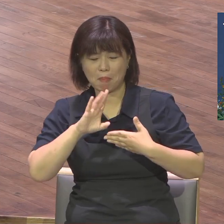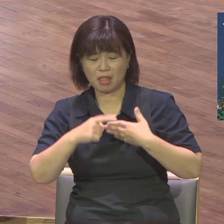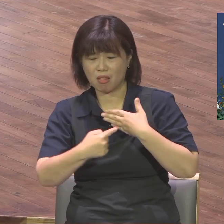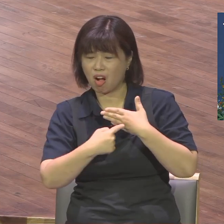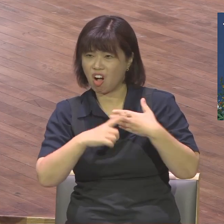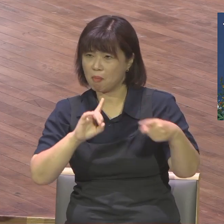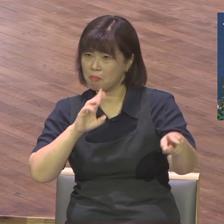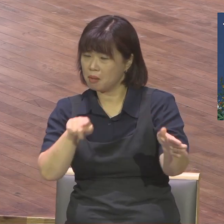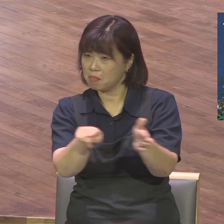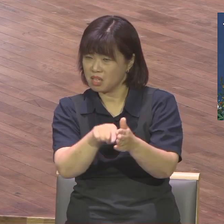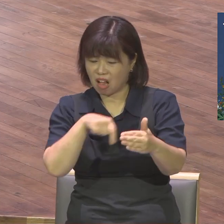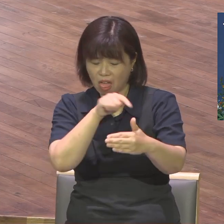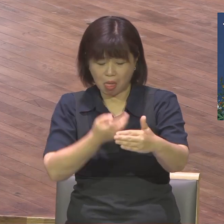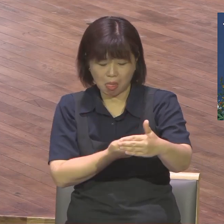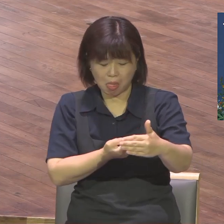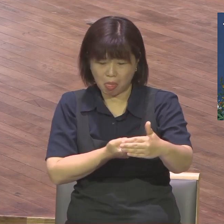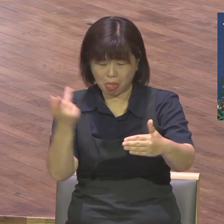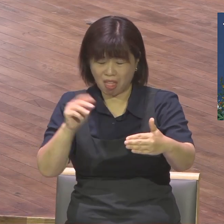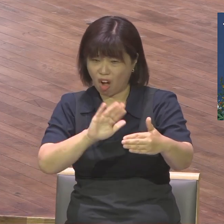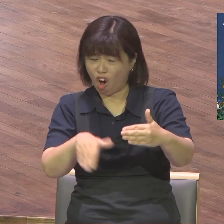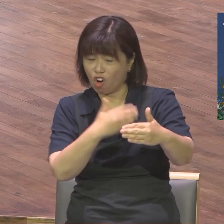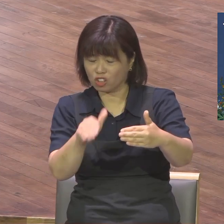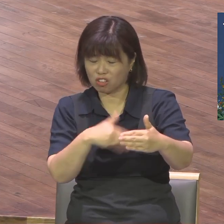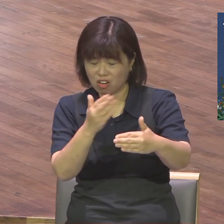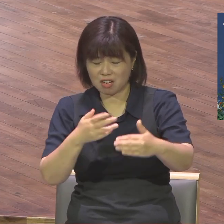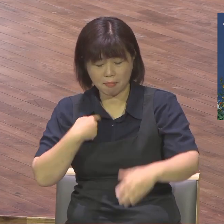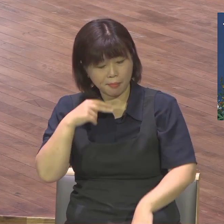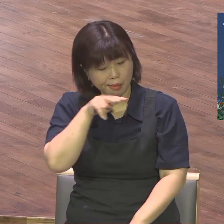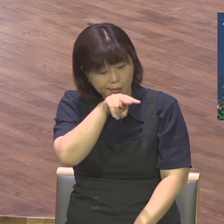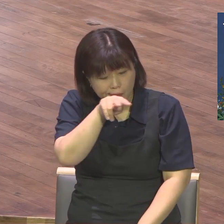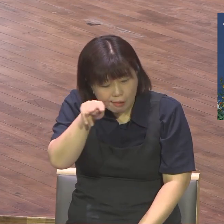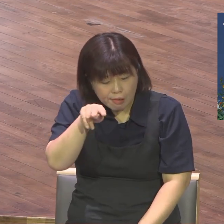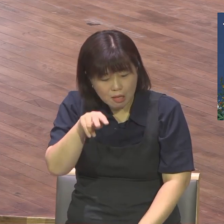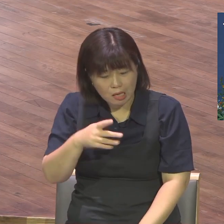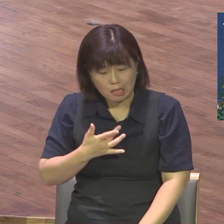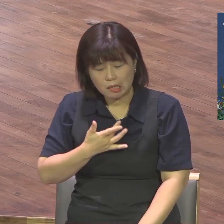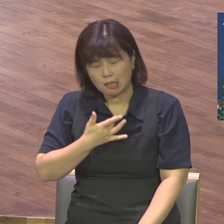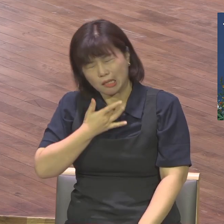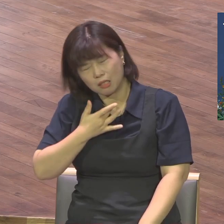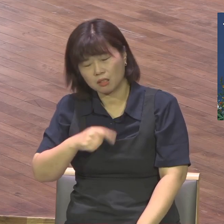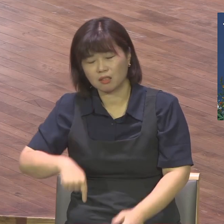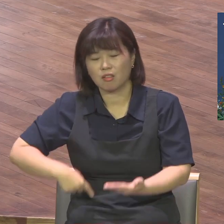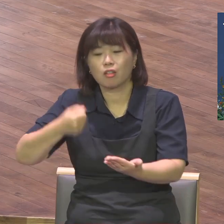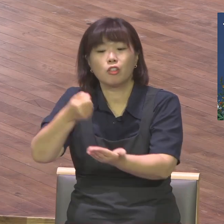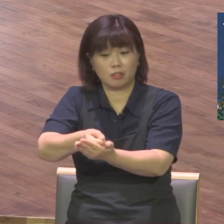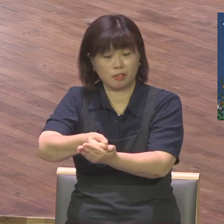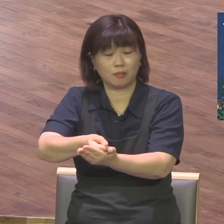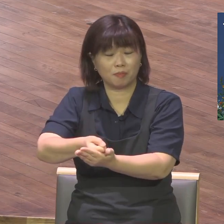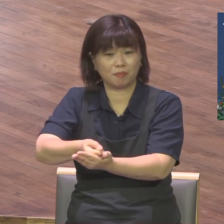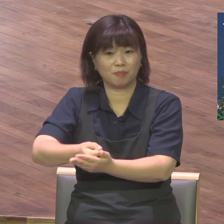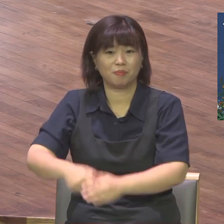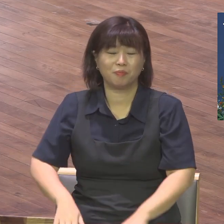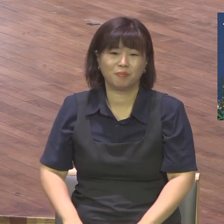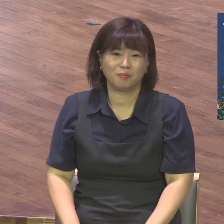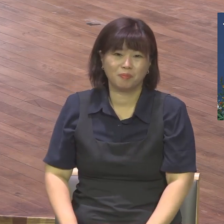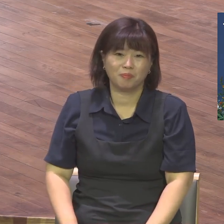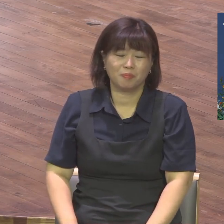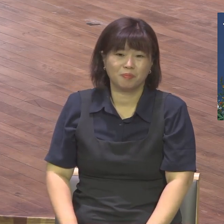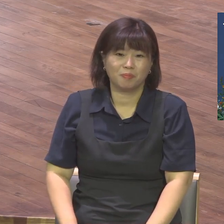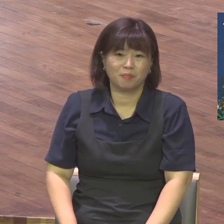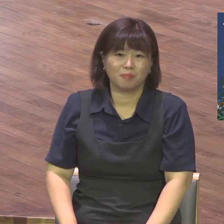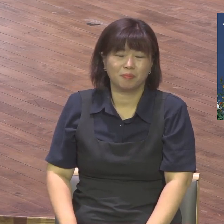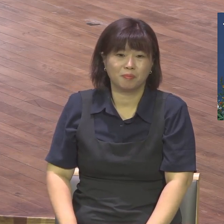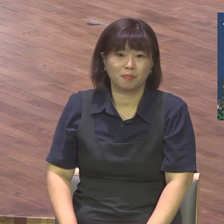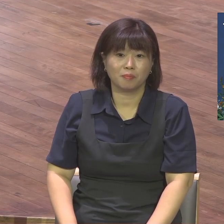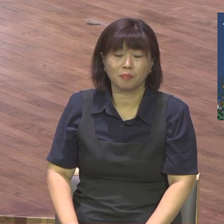이사야는 남유다의 열 번째 왕이었던 우시아가 죽게 되니까 이제 하나님의 전